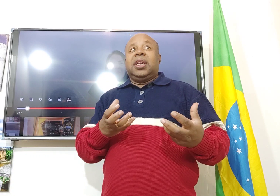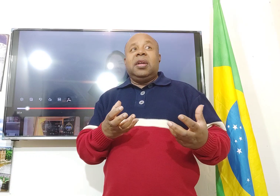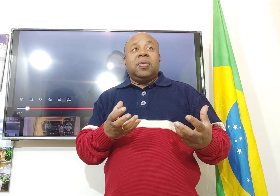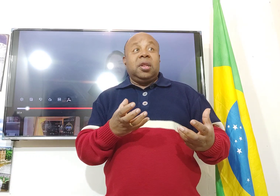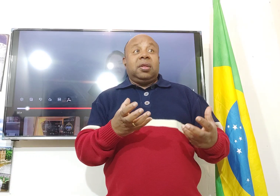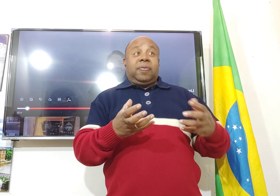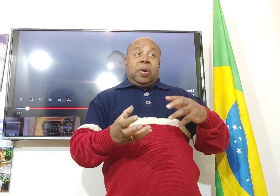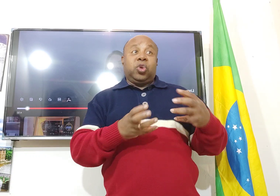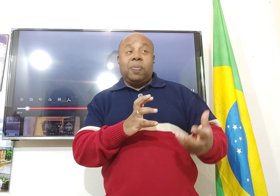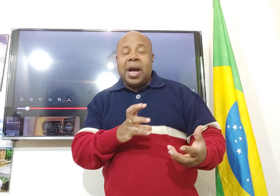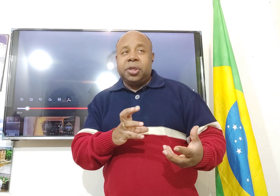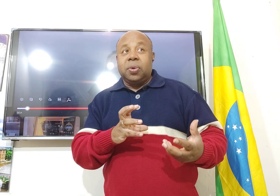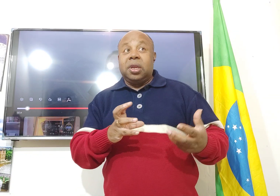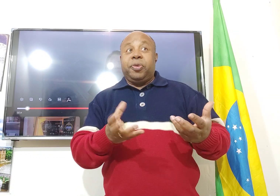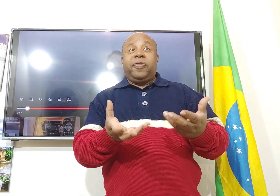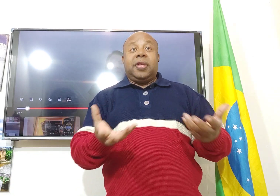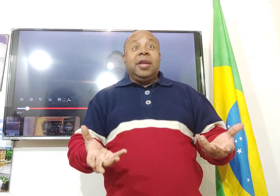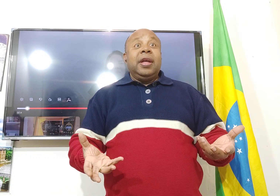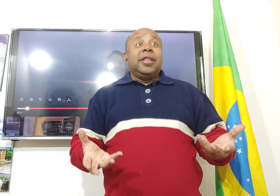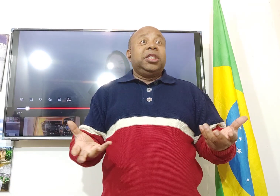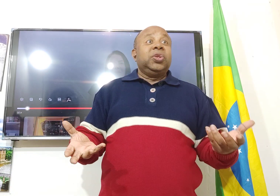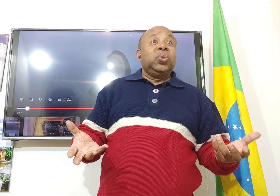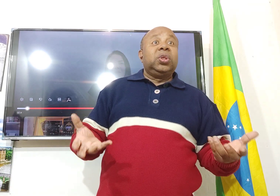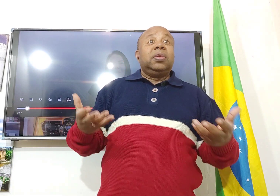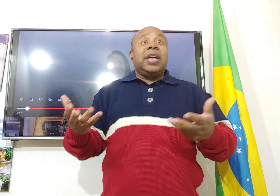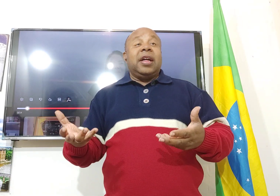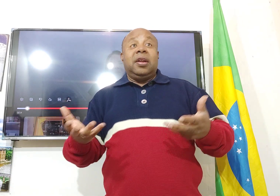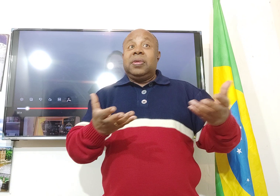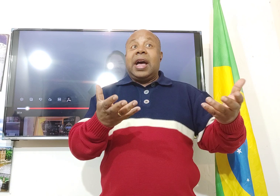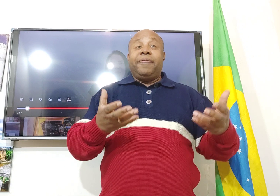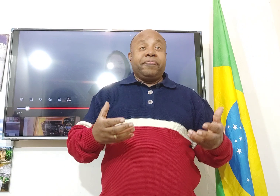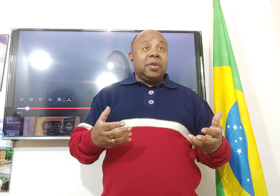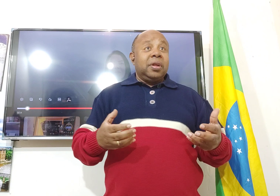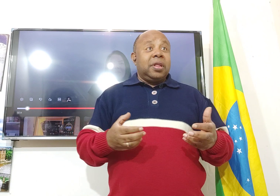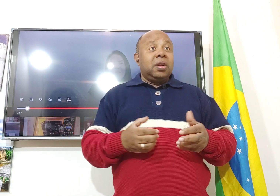estranho, que automático, que depois fala assim, sem Jesus não dá, não dá. Certo?